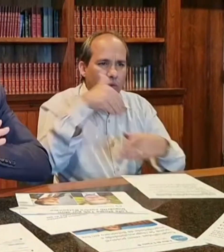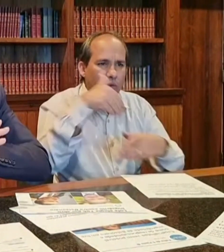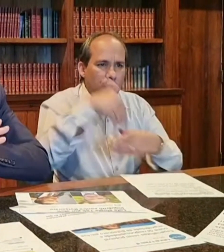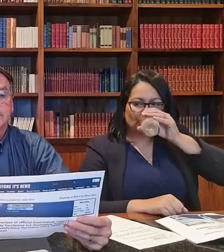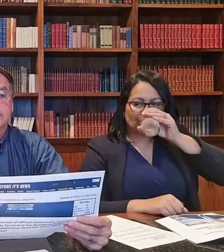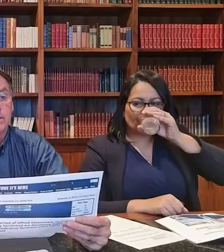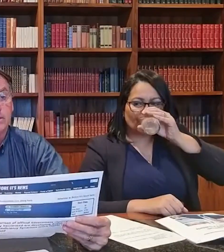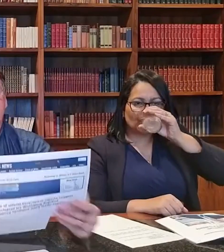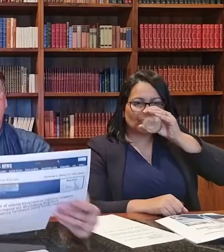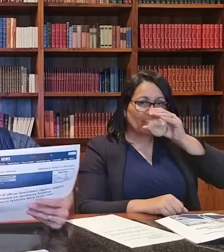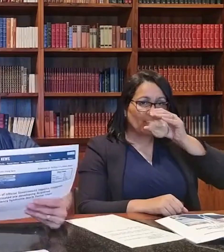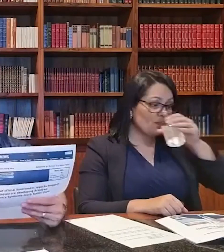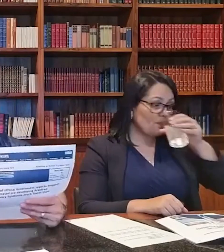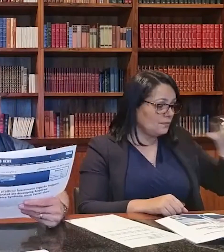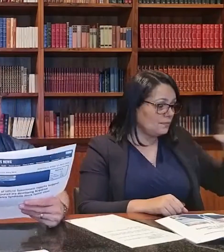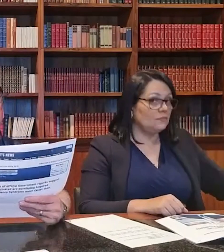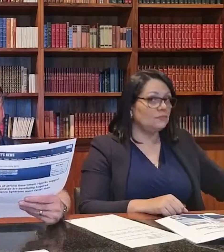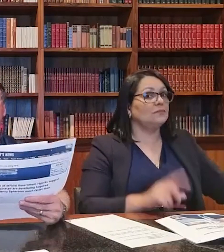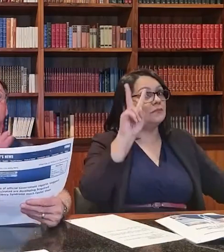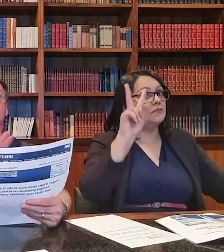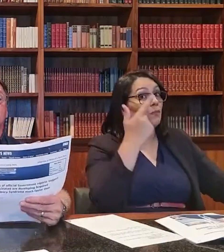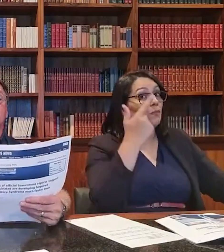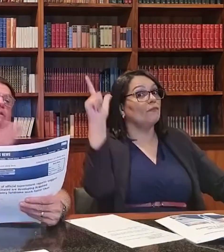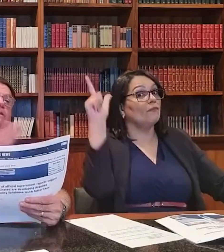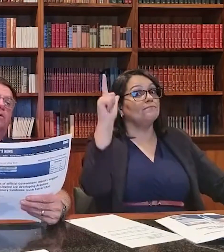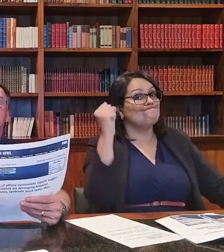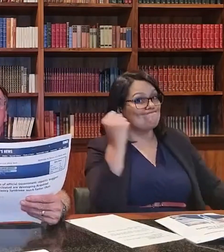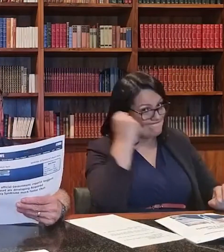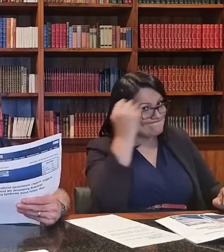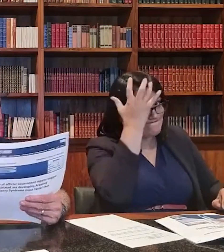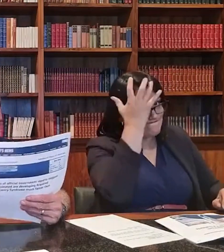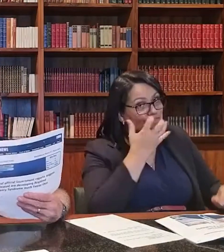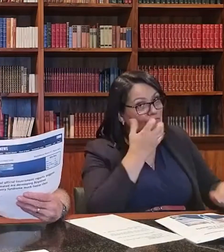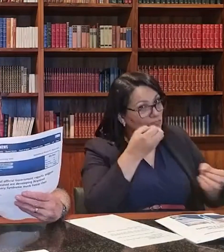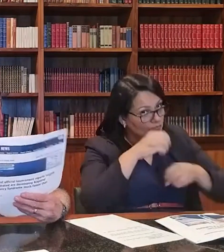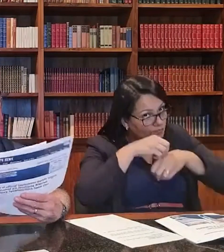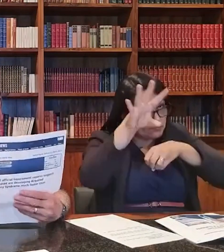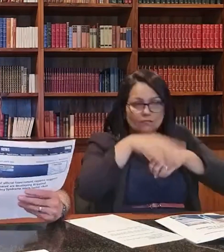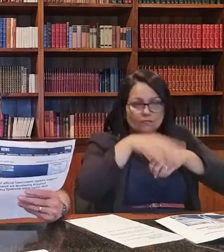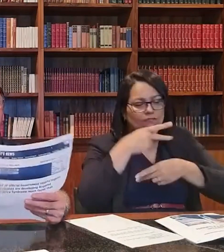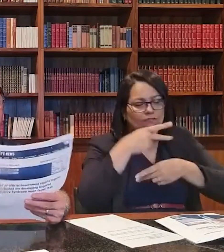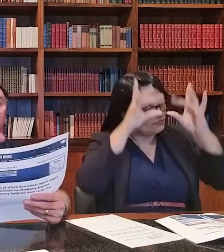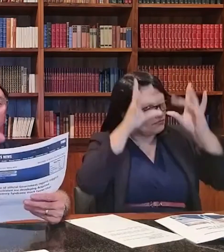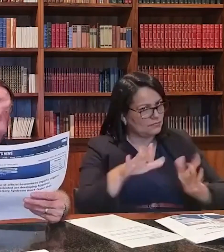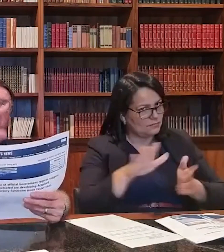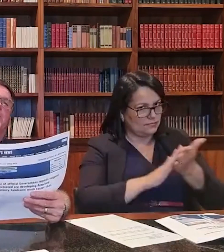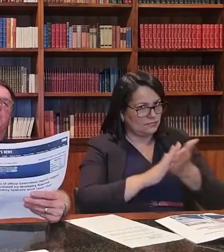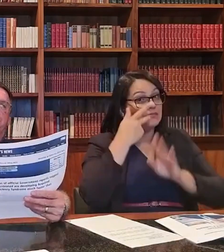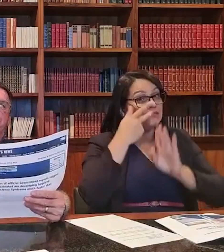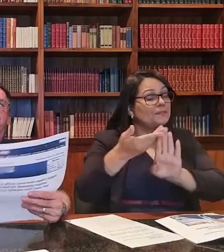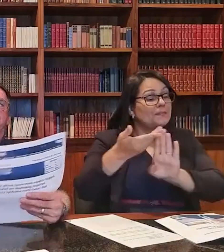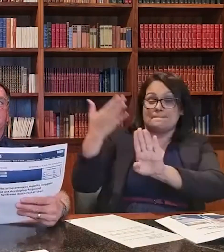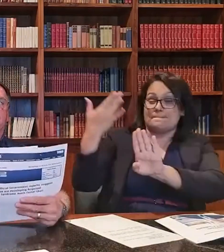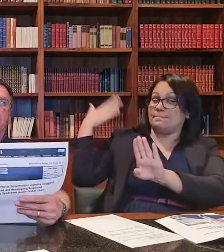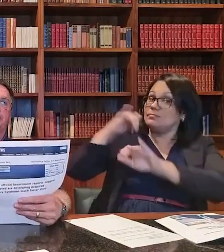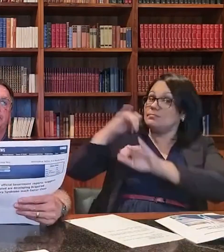live. A informação, compartilhada ao menos 390 vezes por usuários de redes sociais desde 20 de outubro,